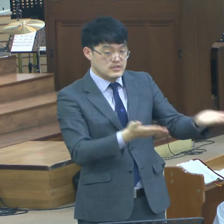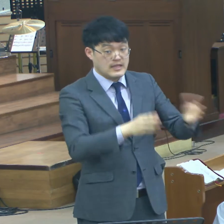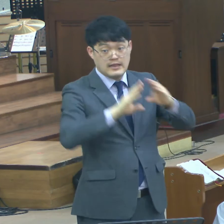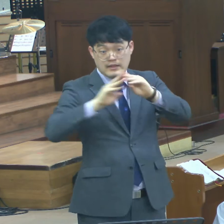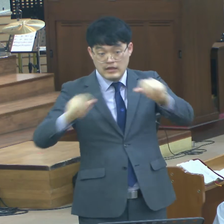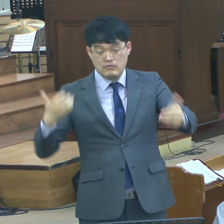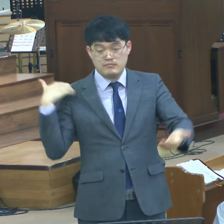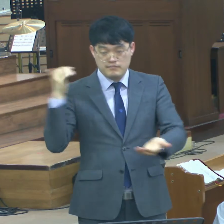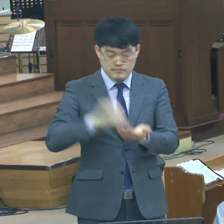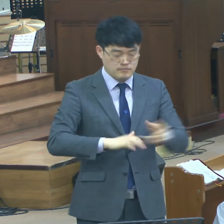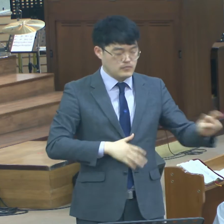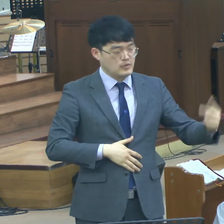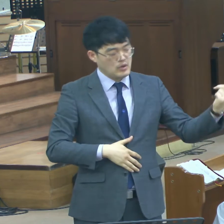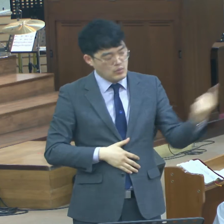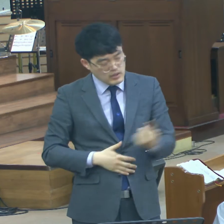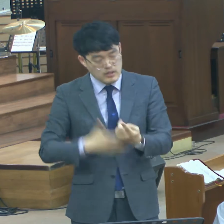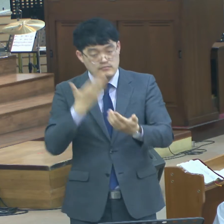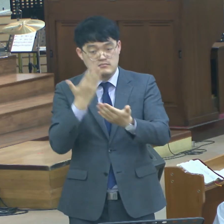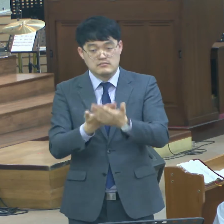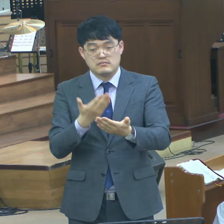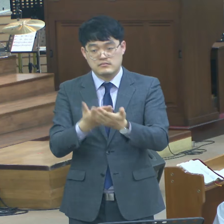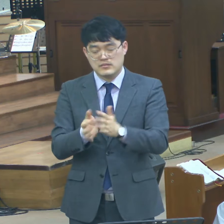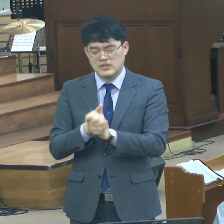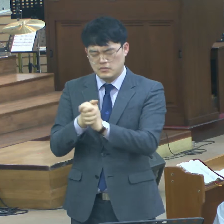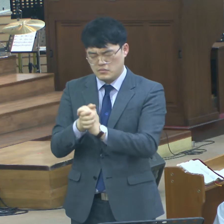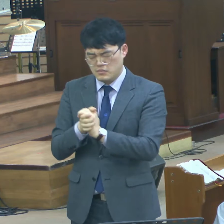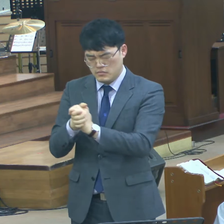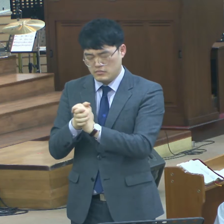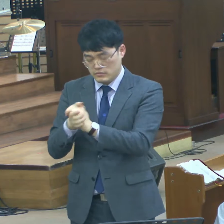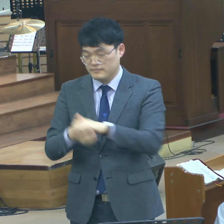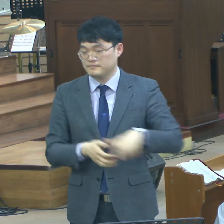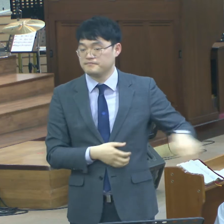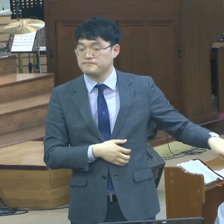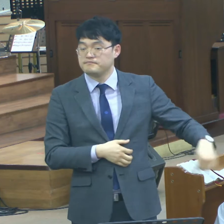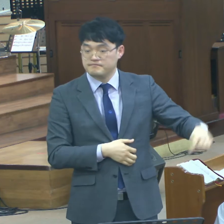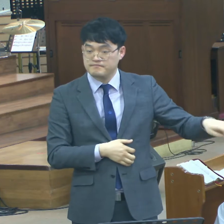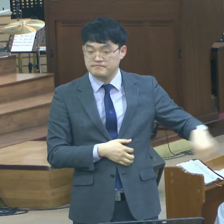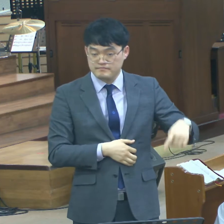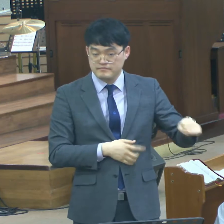땅으로 돌아오게 하옵소서. 이런 기도를 하나님 앞에 드렸어요.